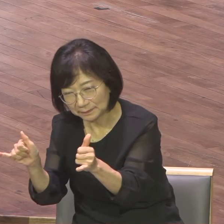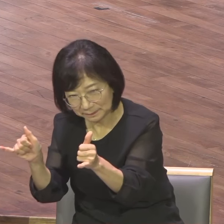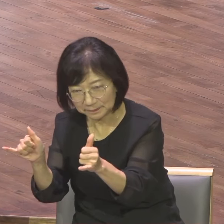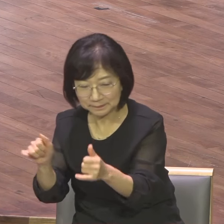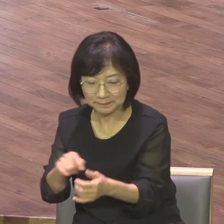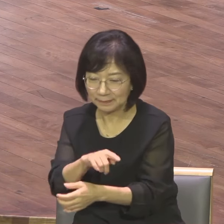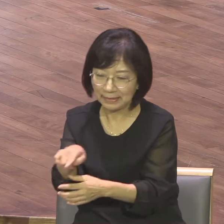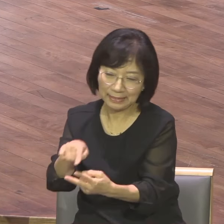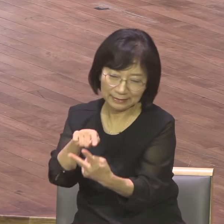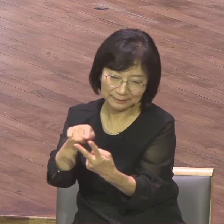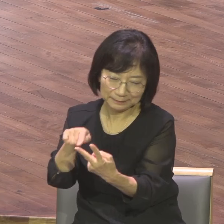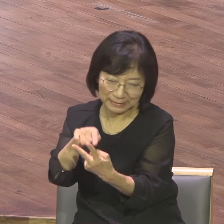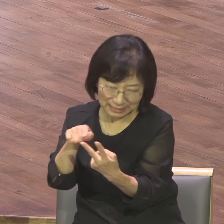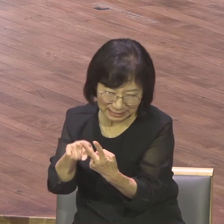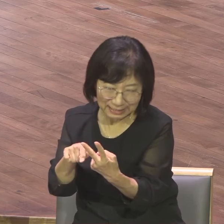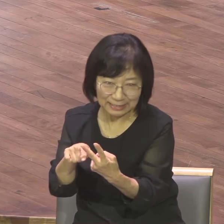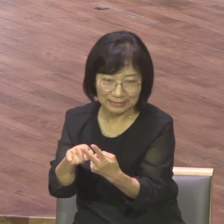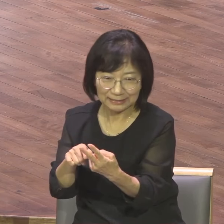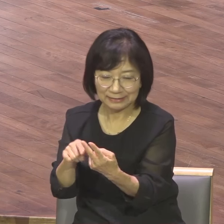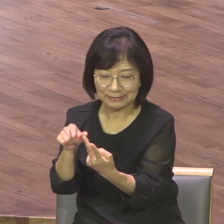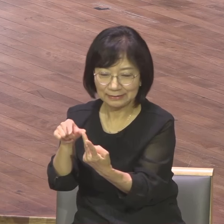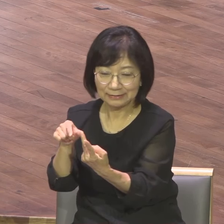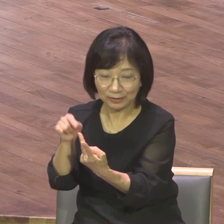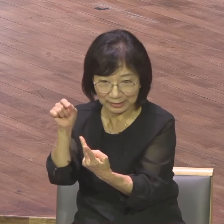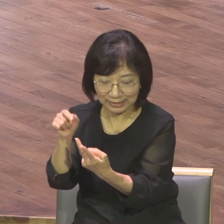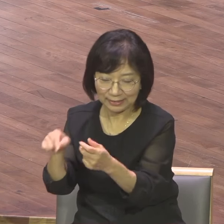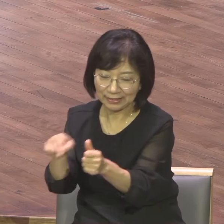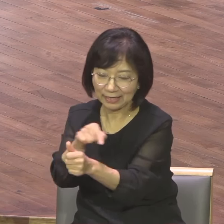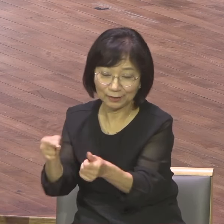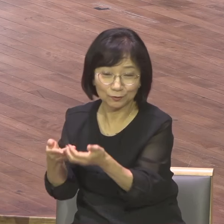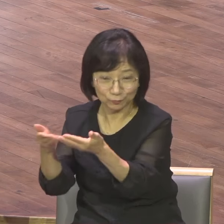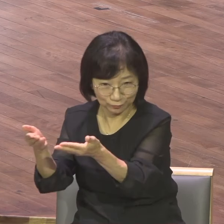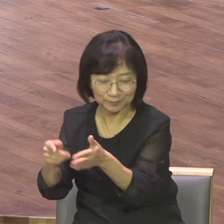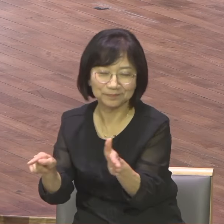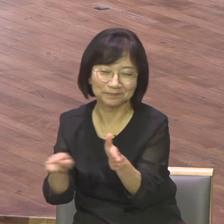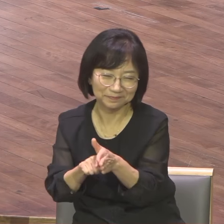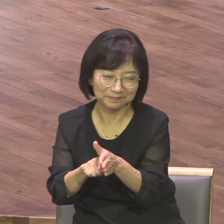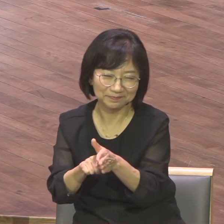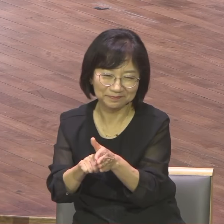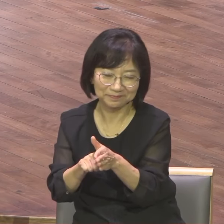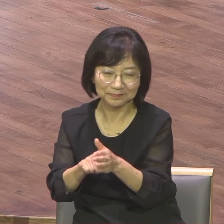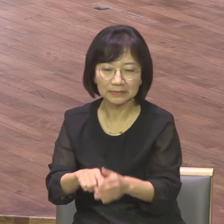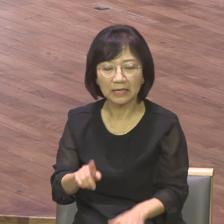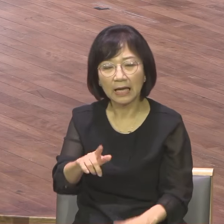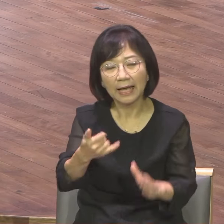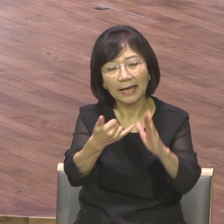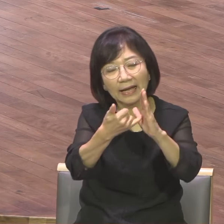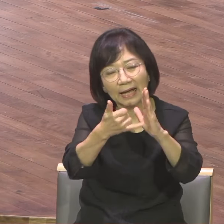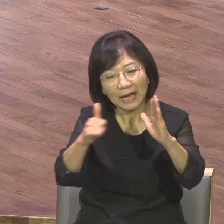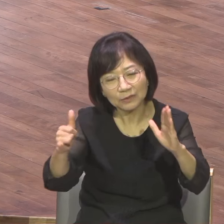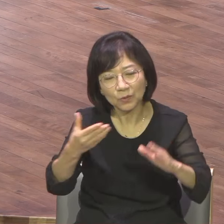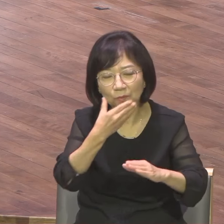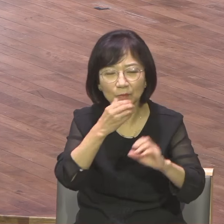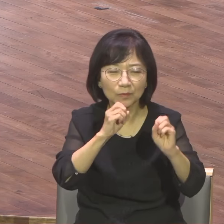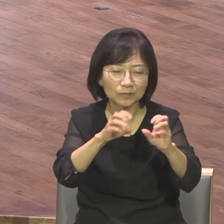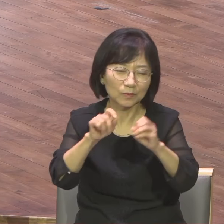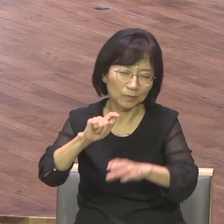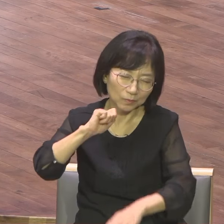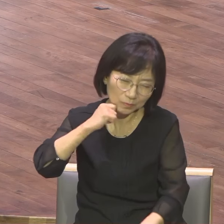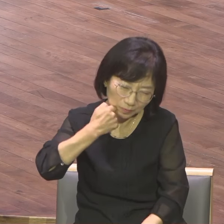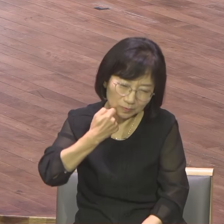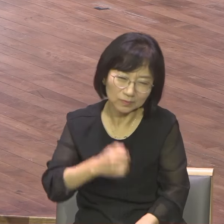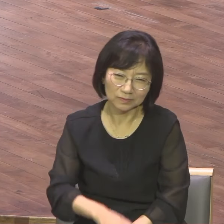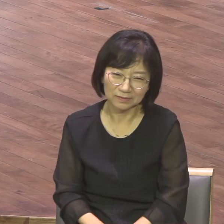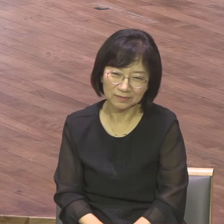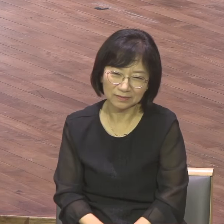선택을 하신 줄로 믿습니다. 사실 이 가문 복음화 이거 쉬운 게 아니에요. 제일 어려운 게